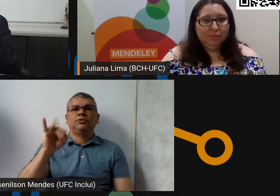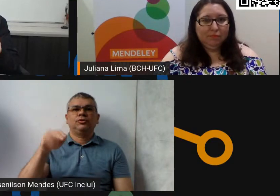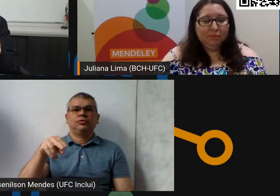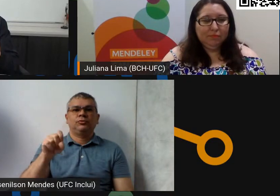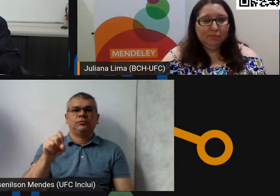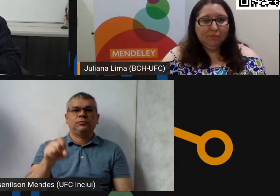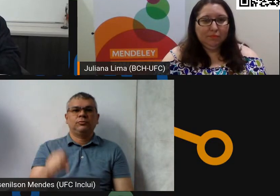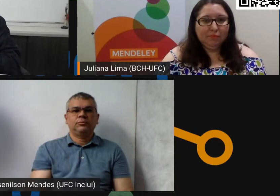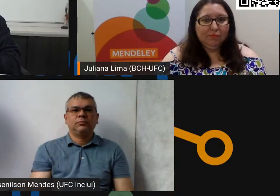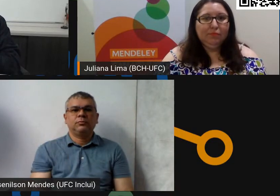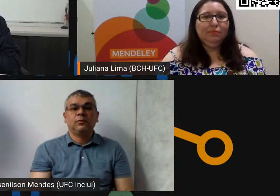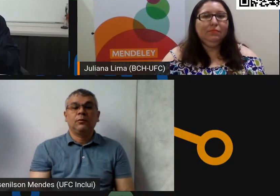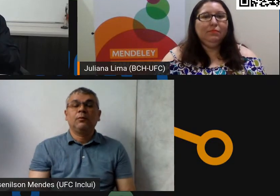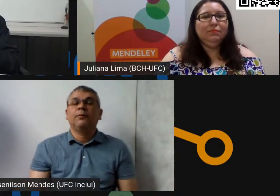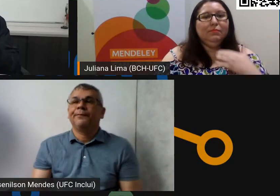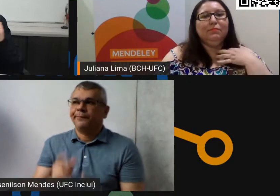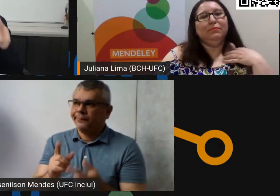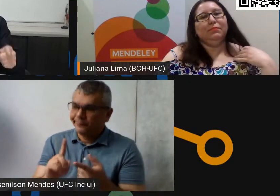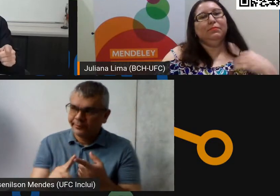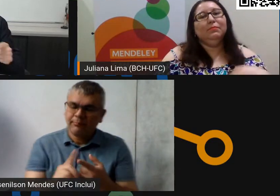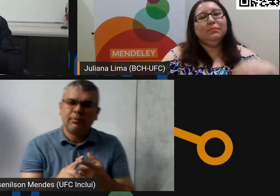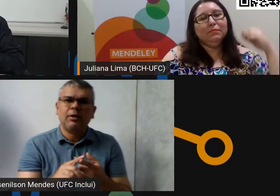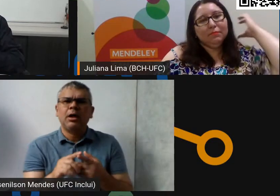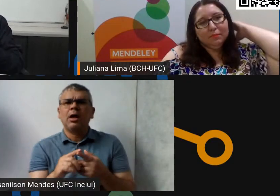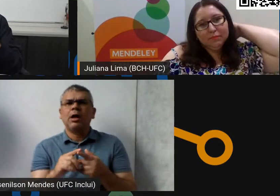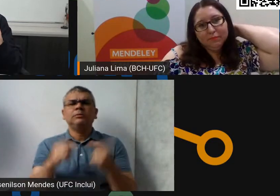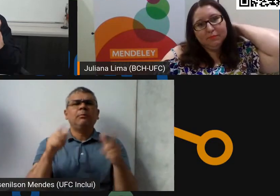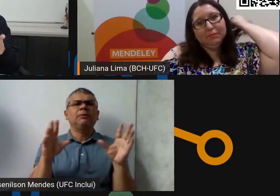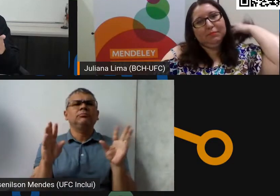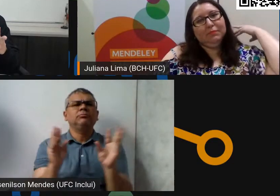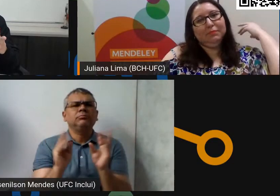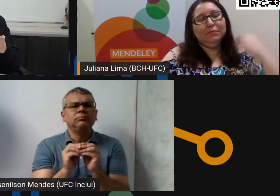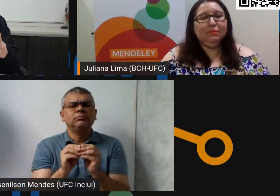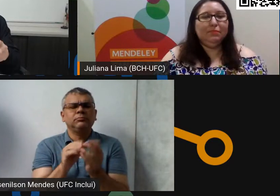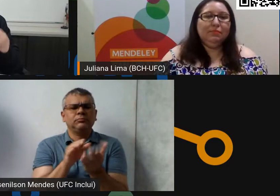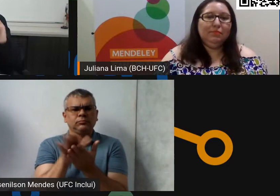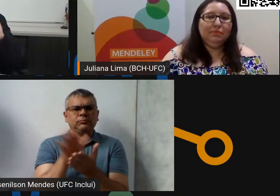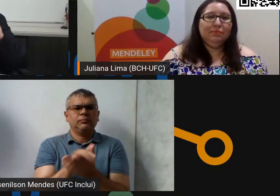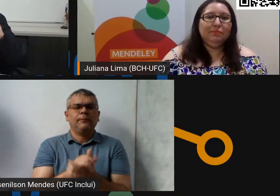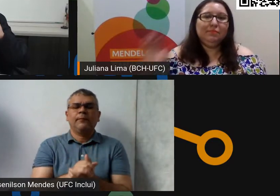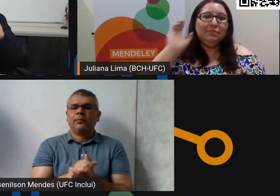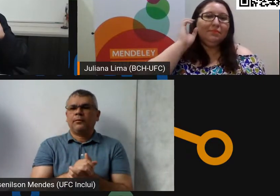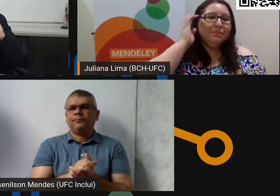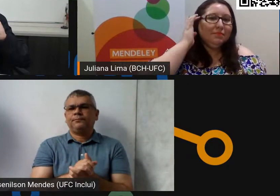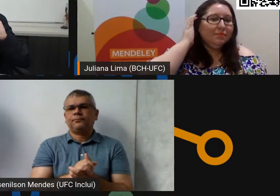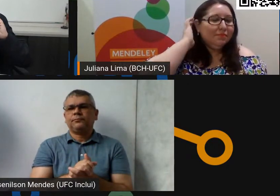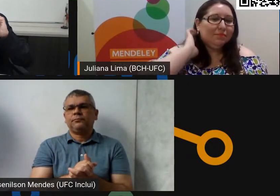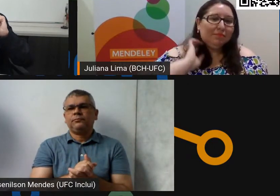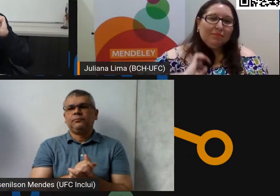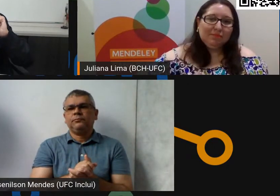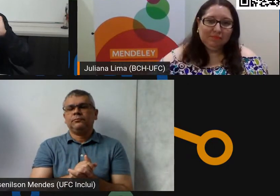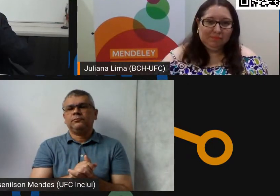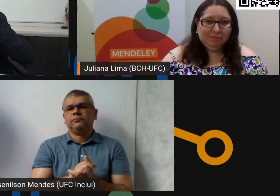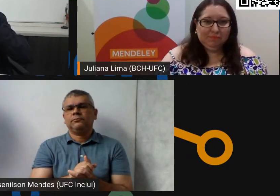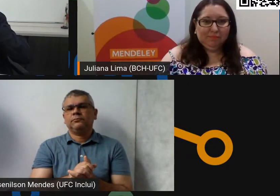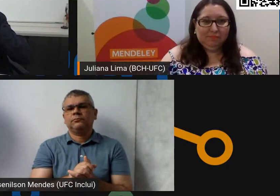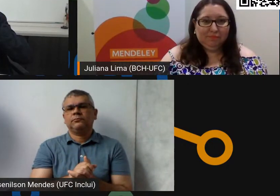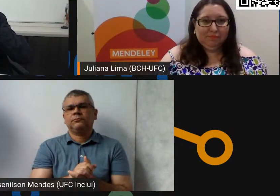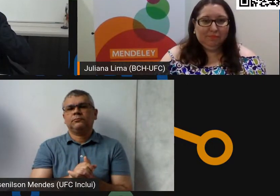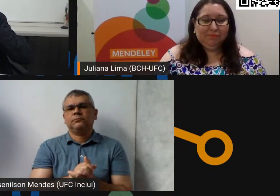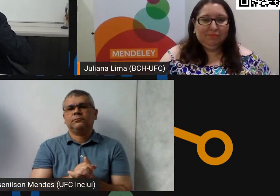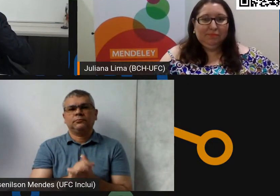escritos. Leia eles também, a sua área fora dela. Leia trabalhos da...